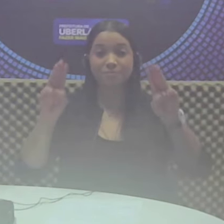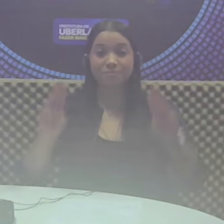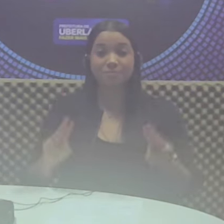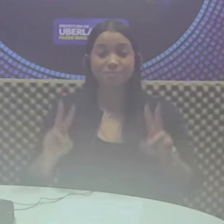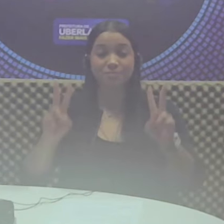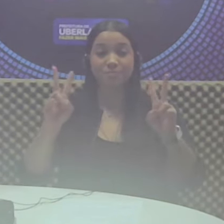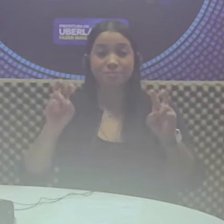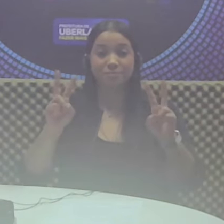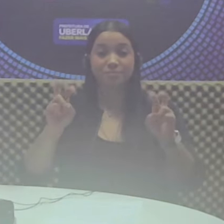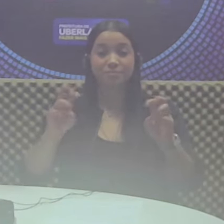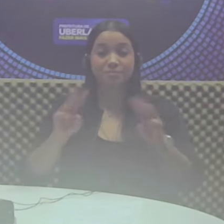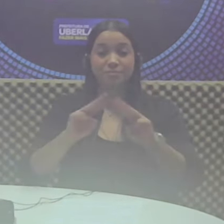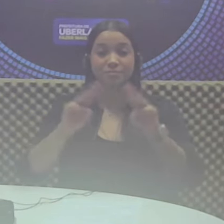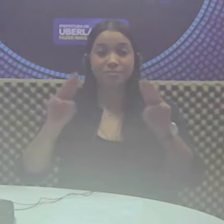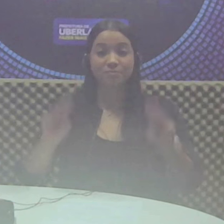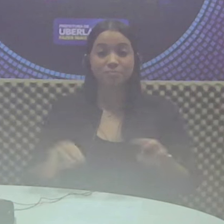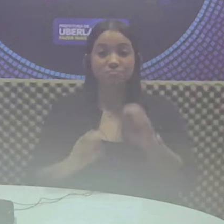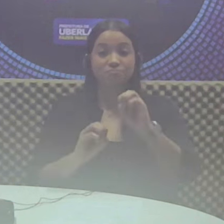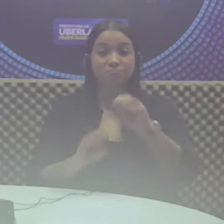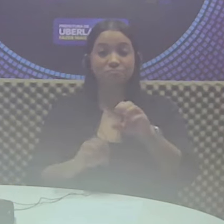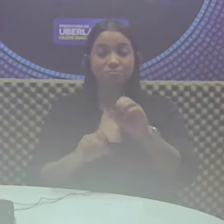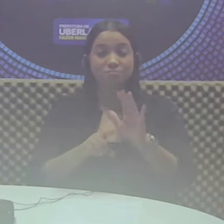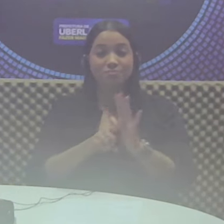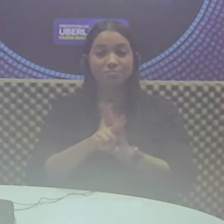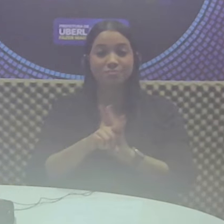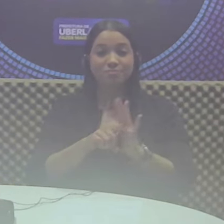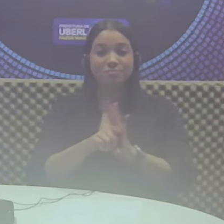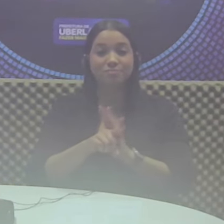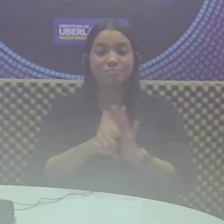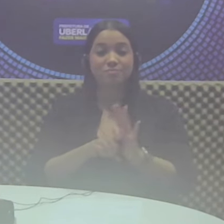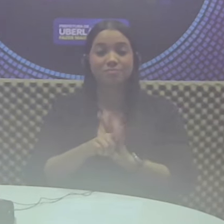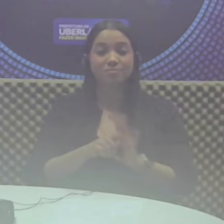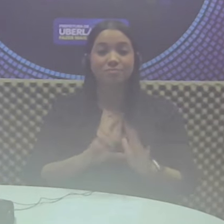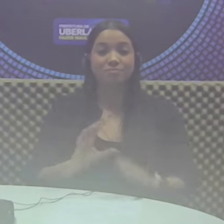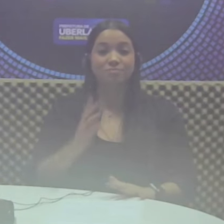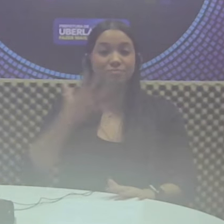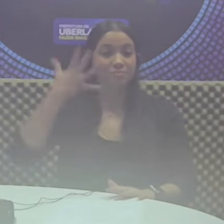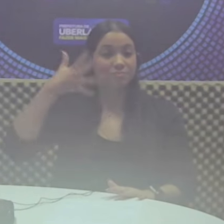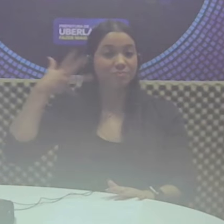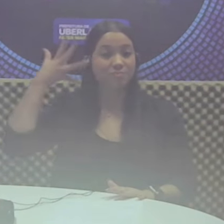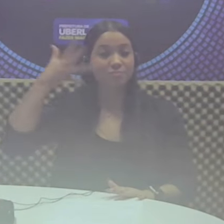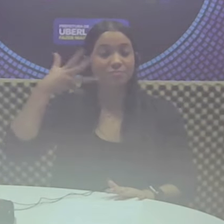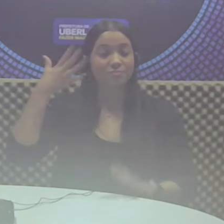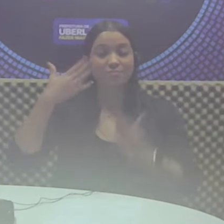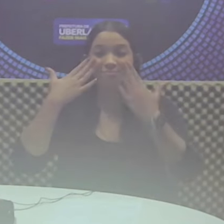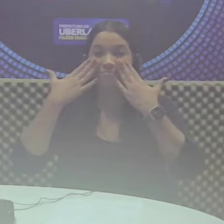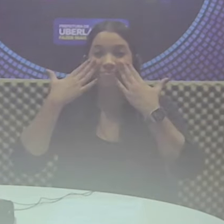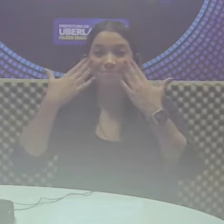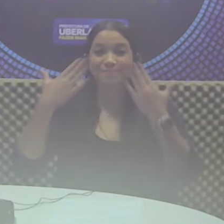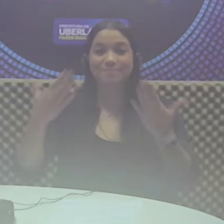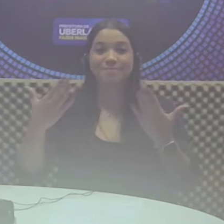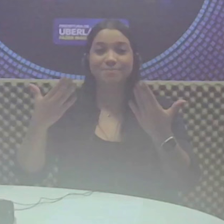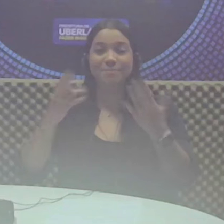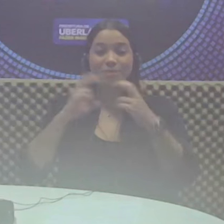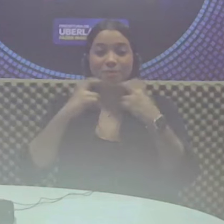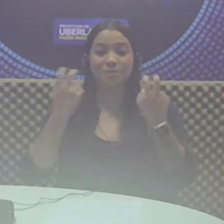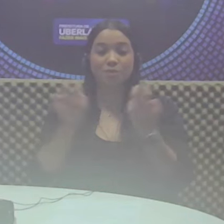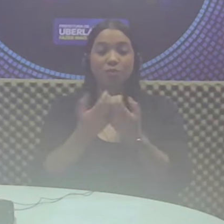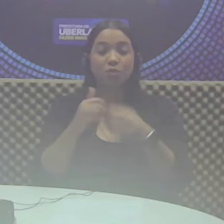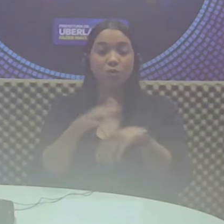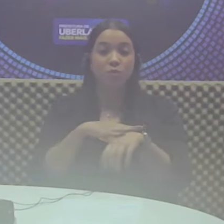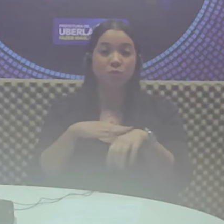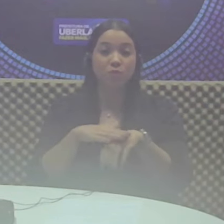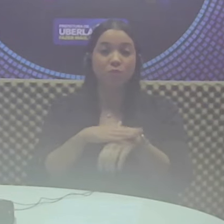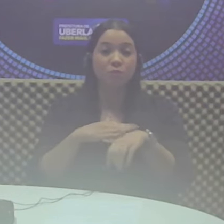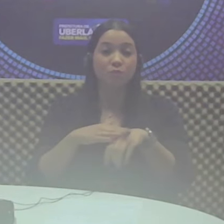tema Museus, Educação e Pesquisa, serão realizadas palestras, apresentações, roda de conversa e